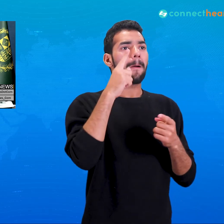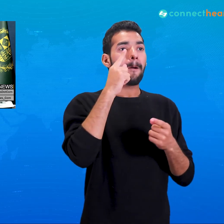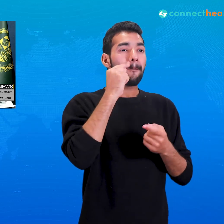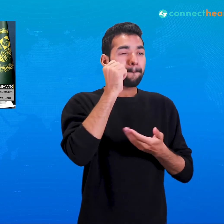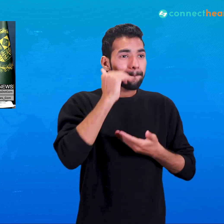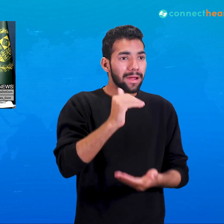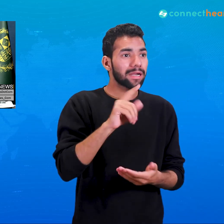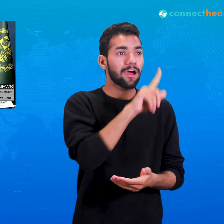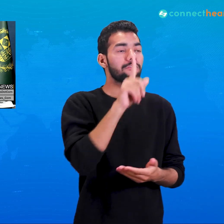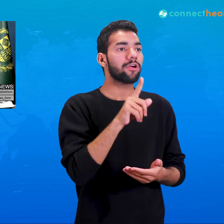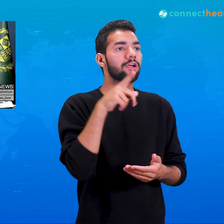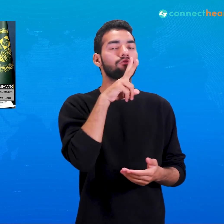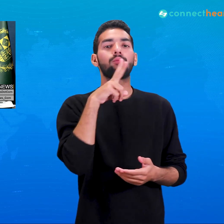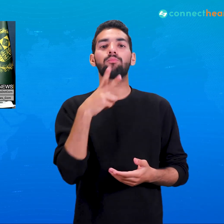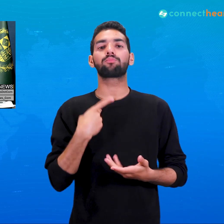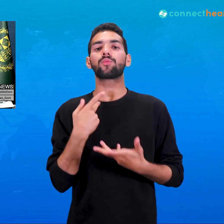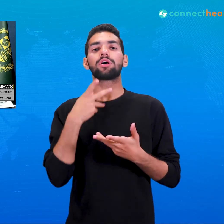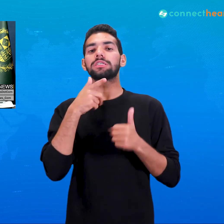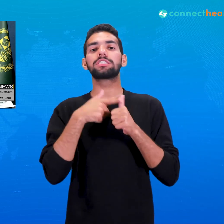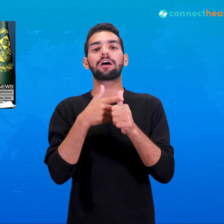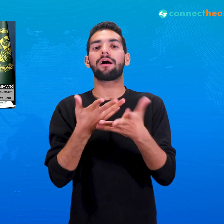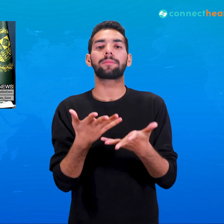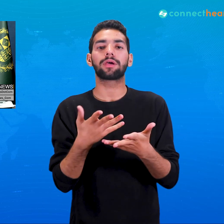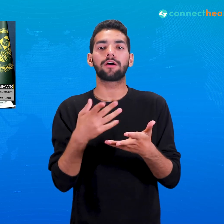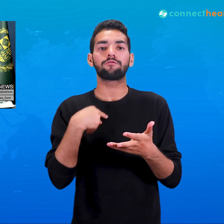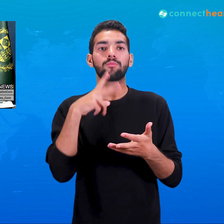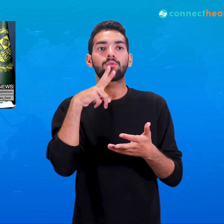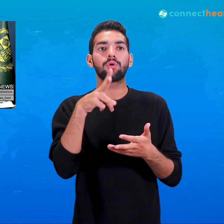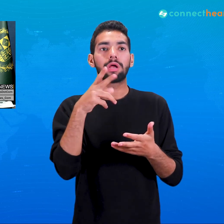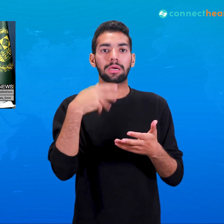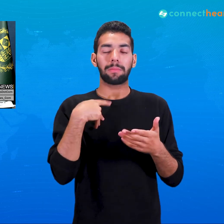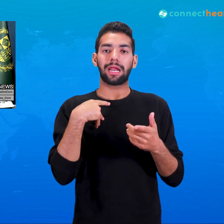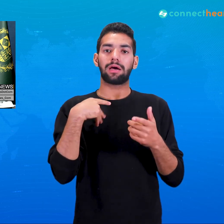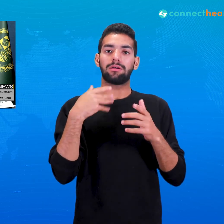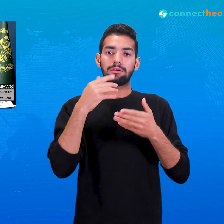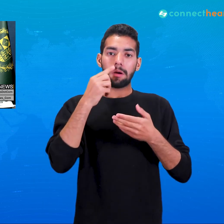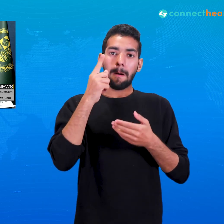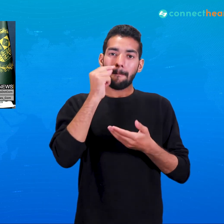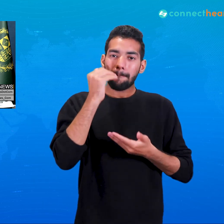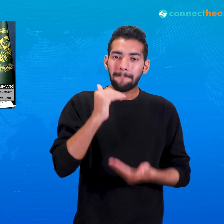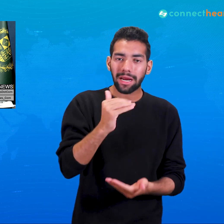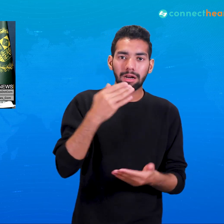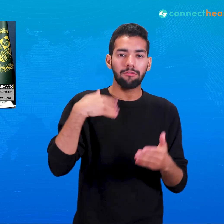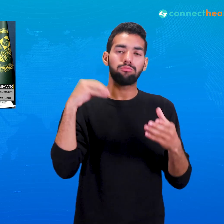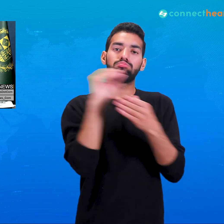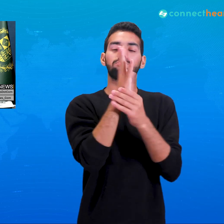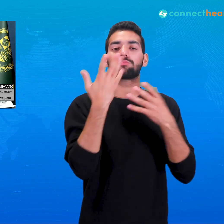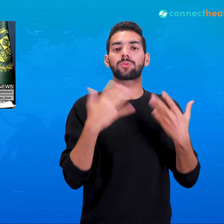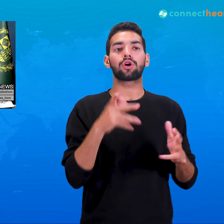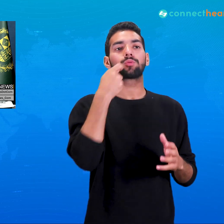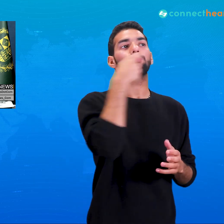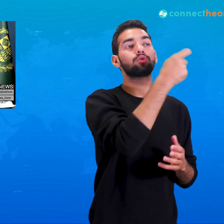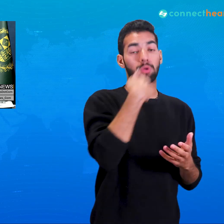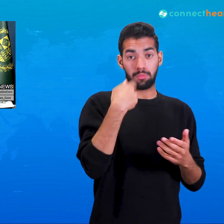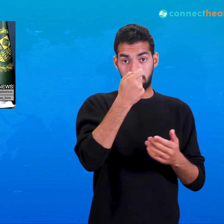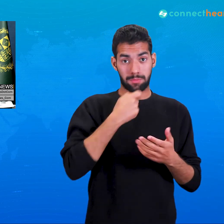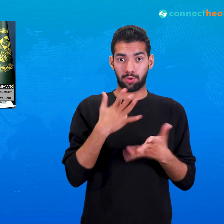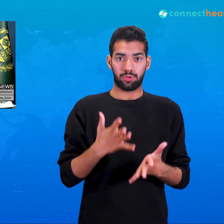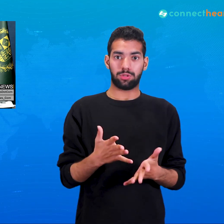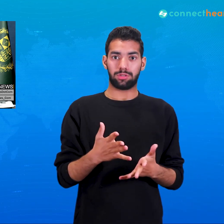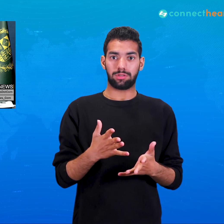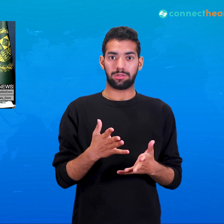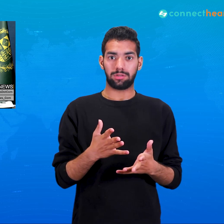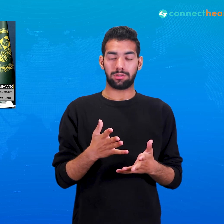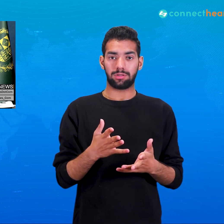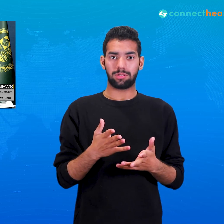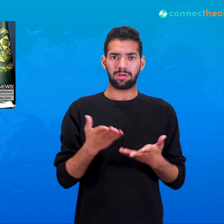گئے. دوسرا جو اپوزیشن لیڈر ہے اس نے اپنے بیٹے کو باہر بھجوا دیا ہے, اپنے داماد کو باہر, اور اس کا داماد